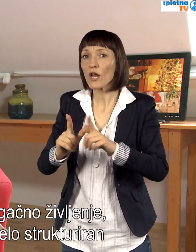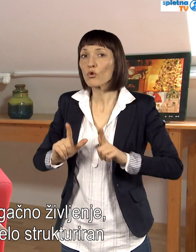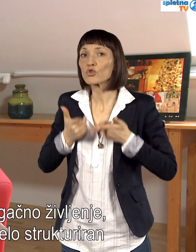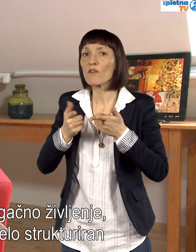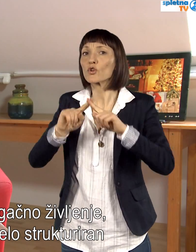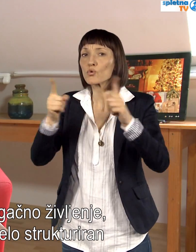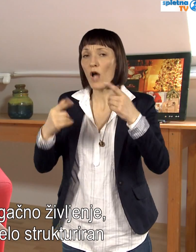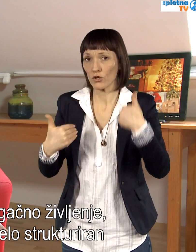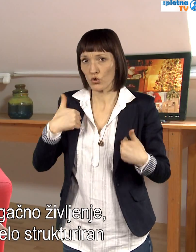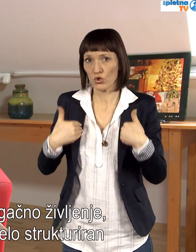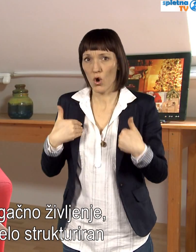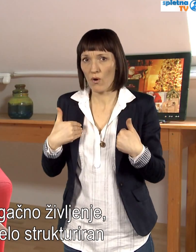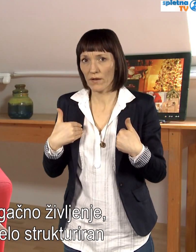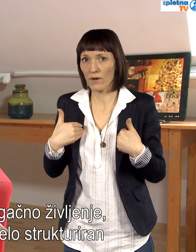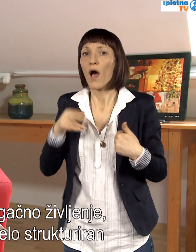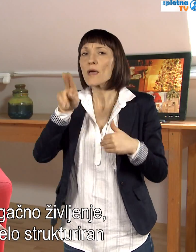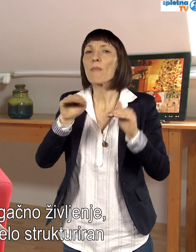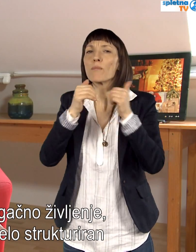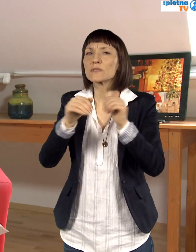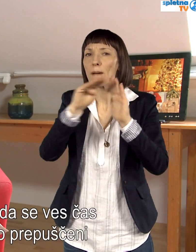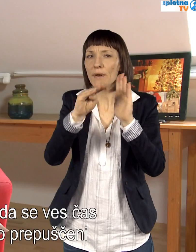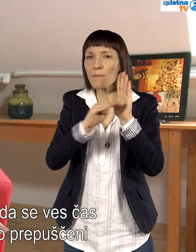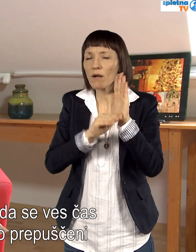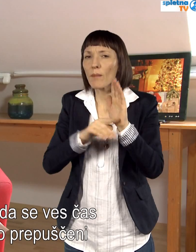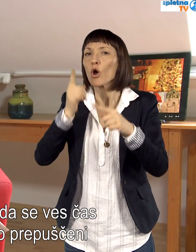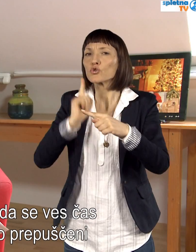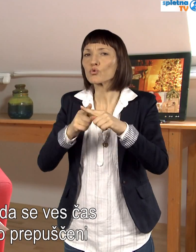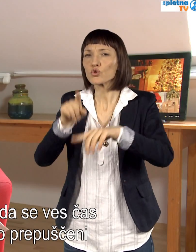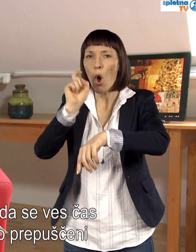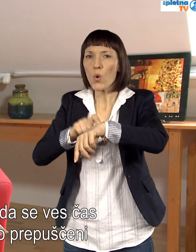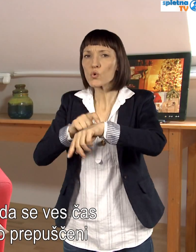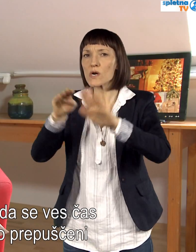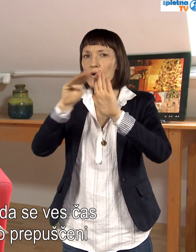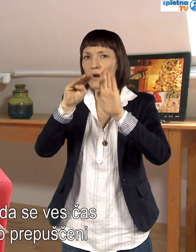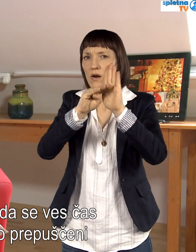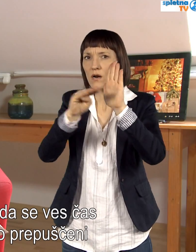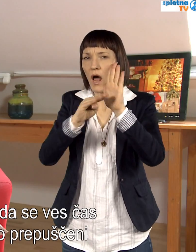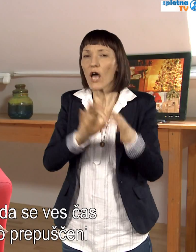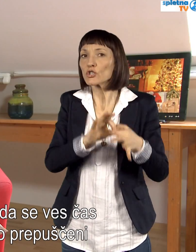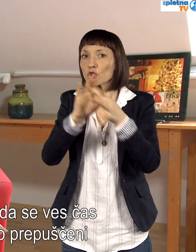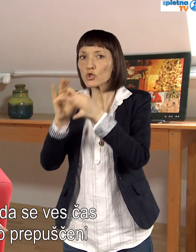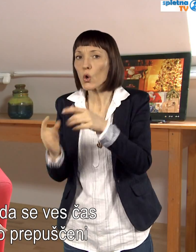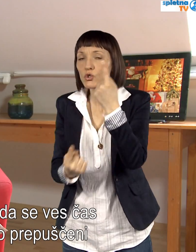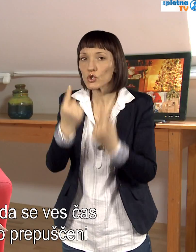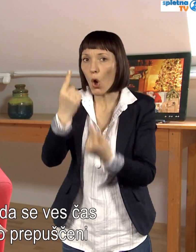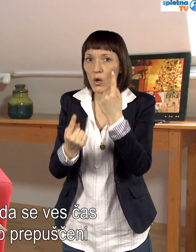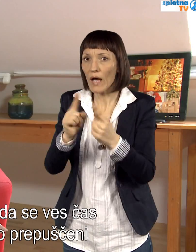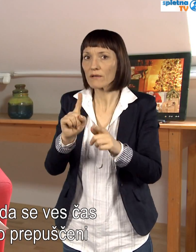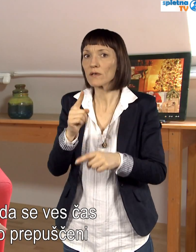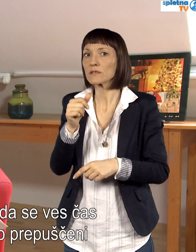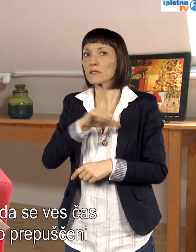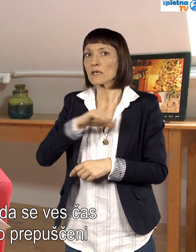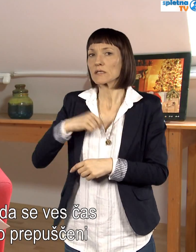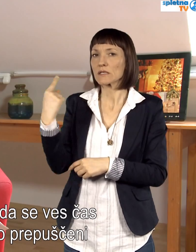drugačno življenje, kar pomeni, da imajo zelo strukturiran dan tukaj v programu, to pomeni urnik, da se skozi